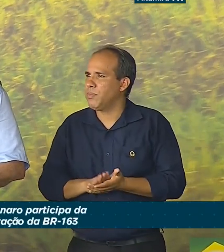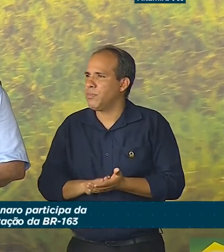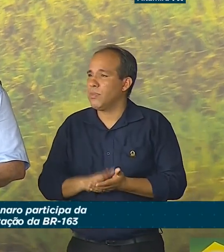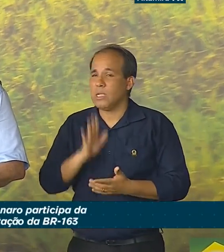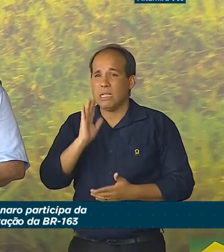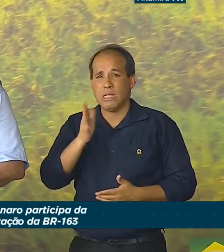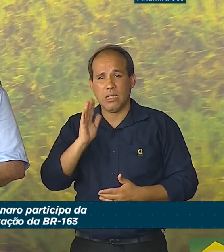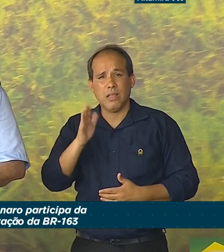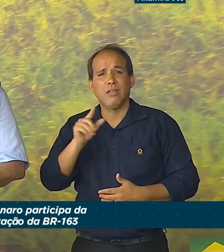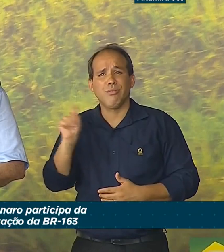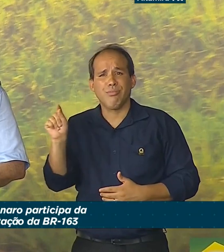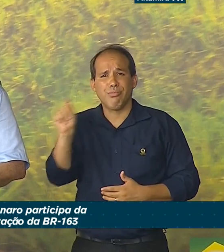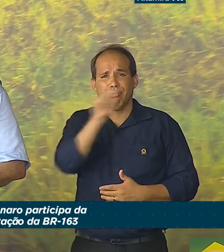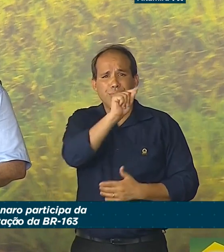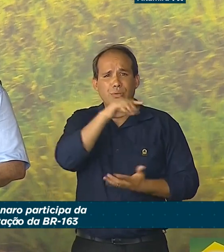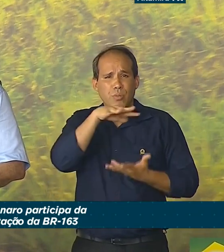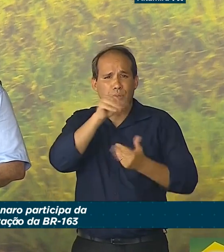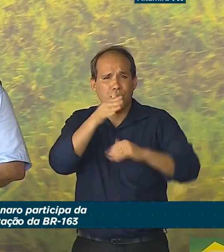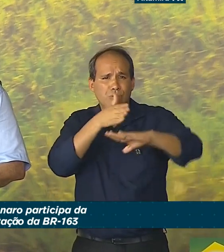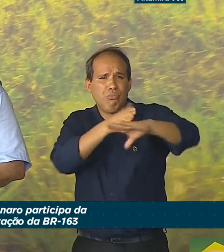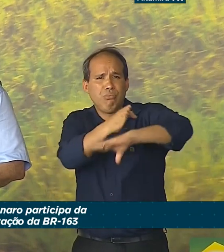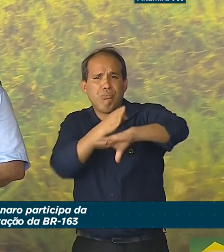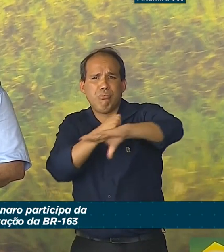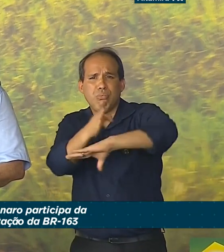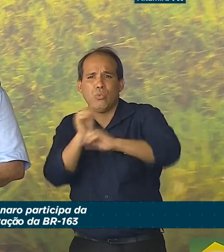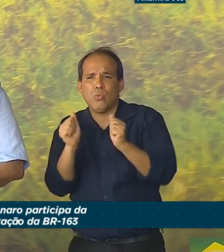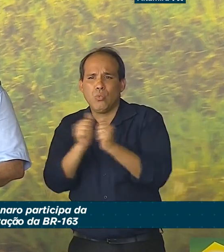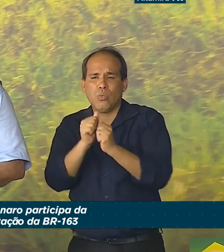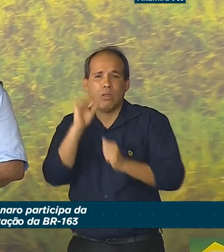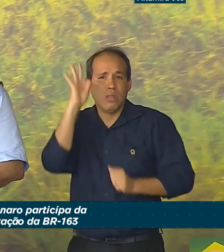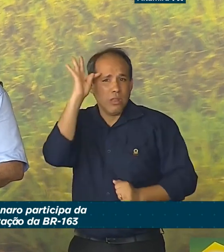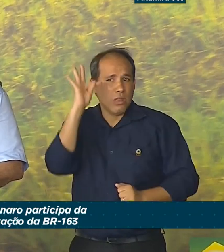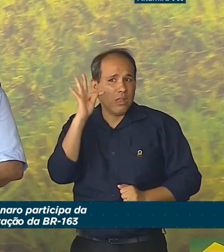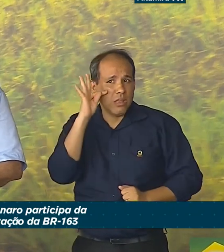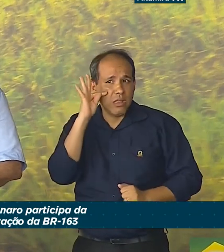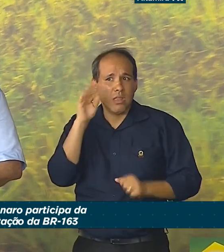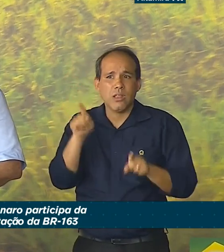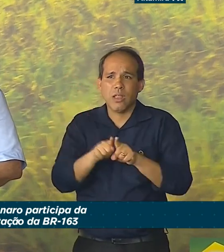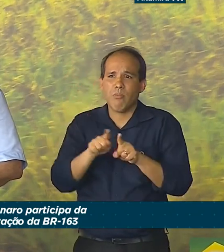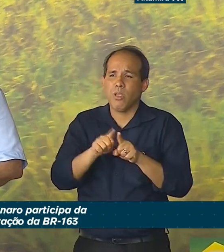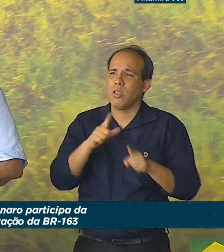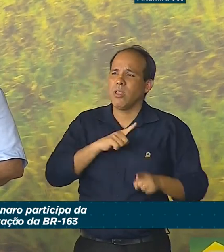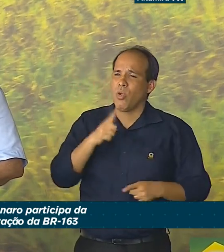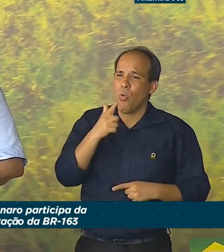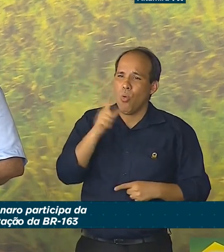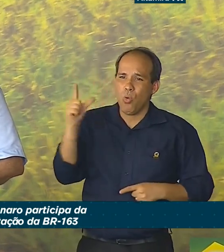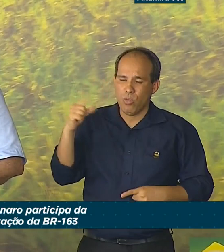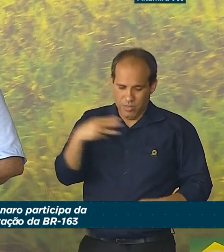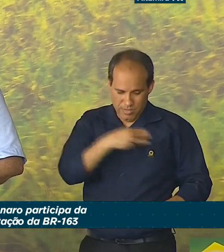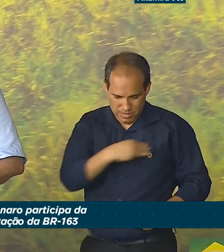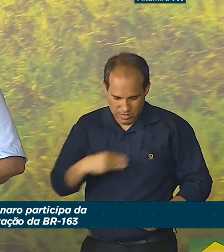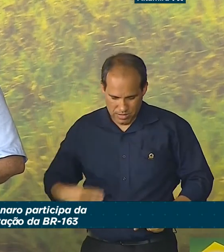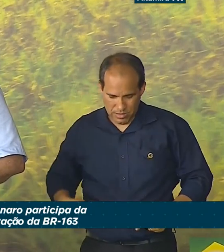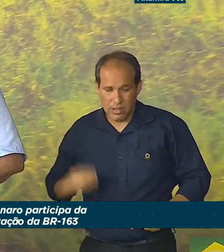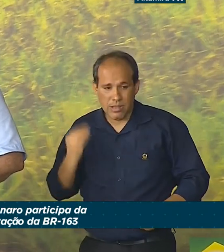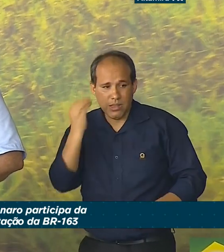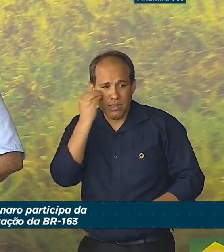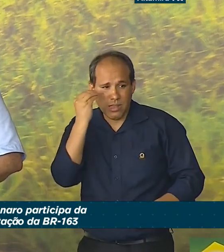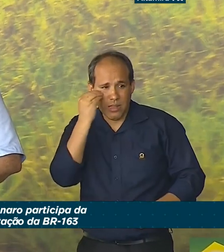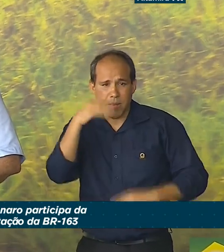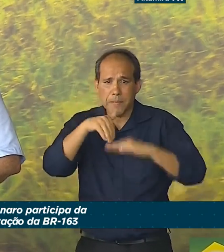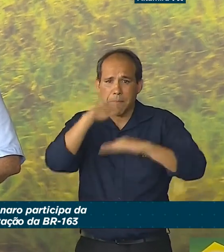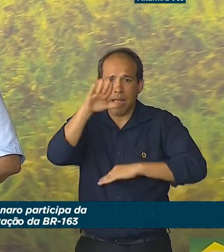Temos andado pelo mundo todo, juntamente com a Tereza Cristina e outros ministros, buscando